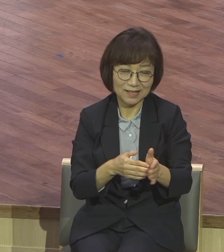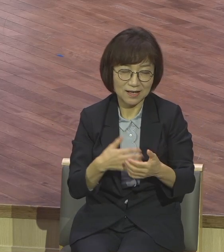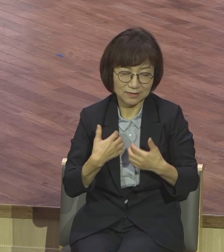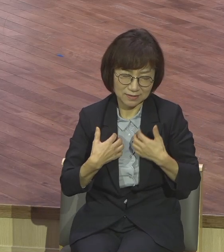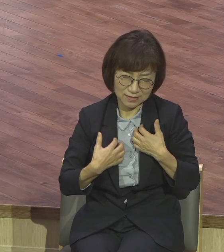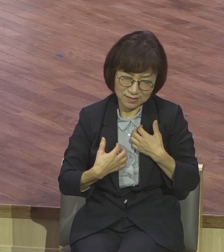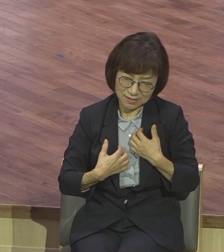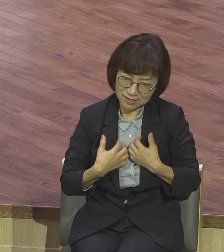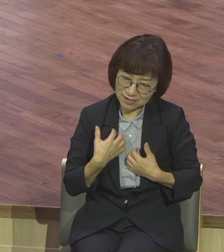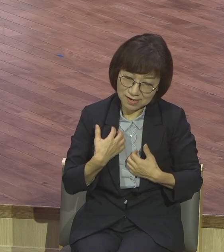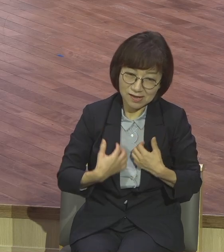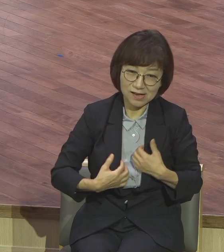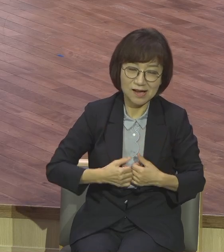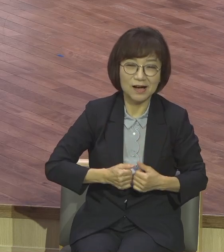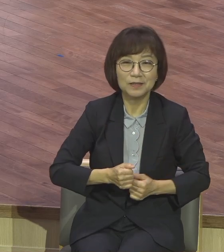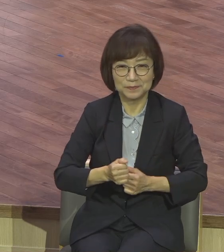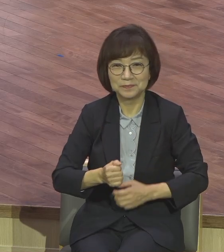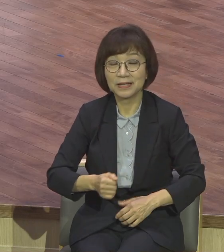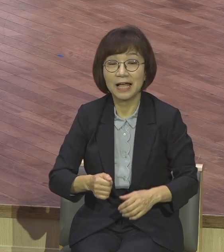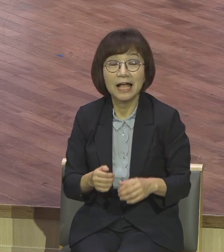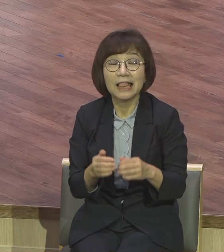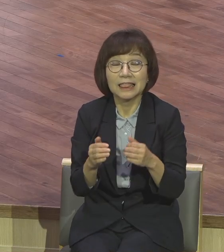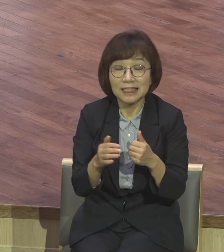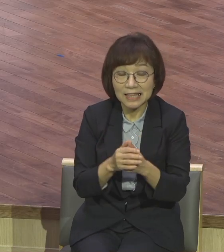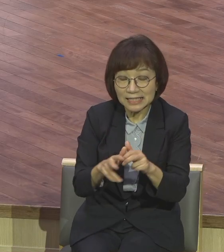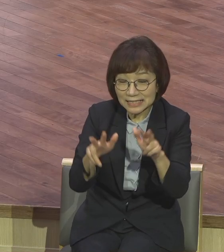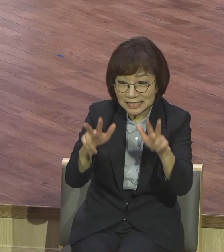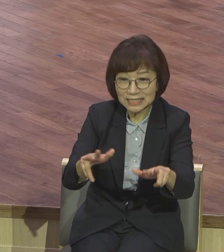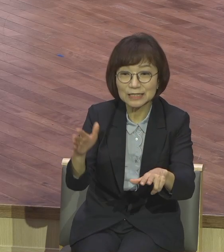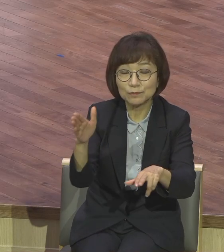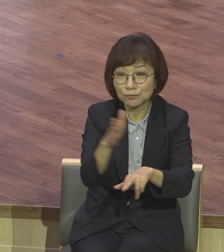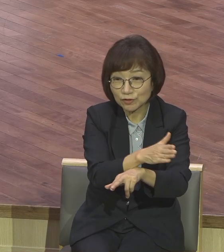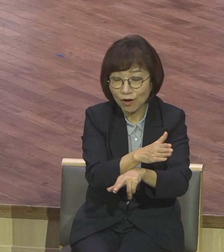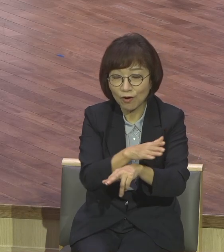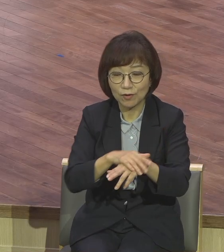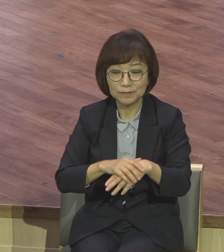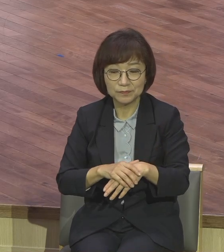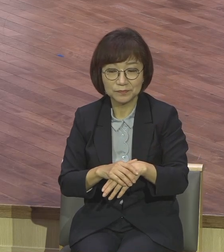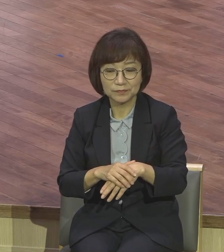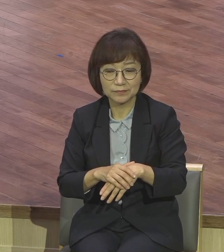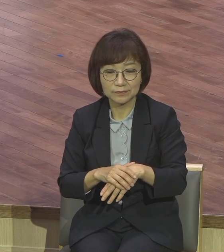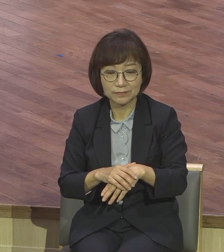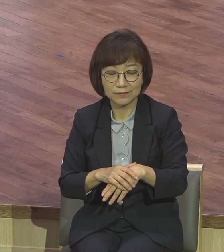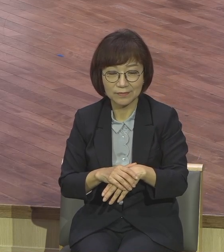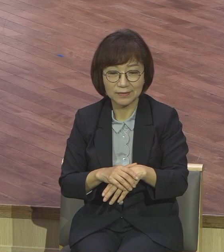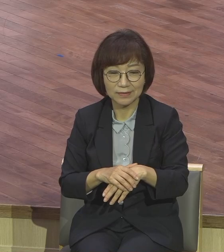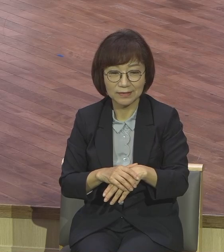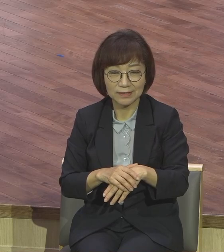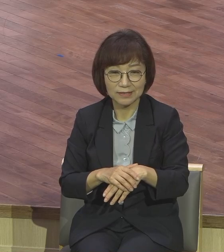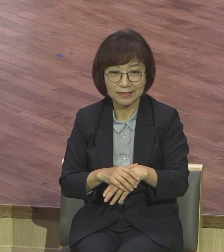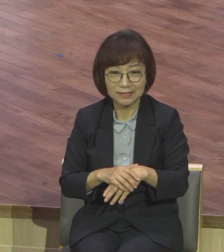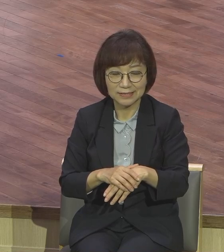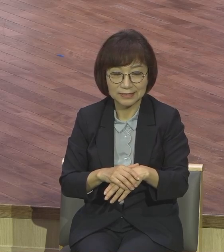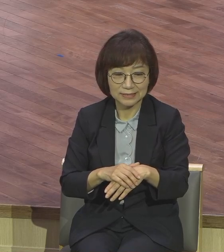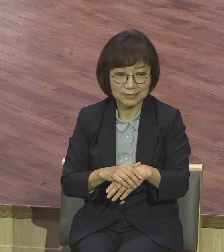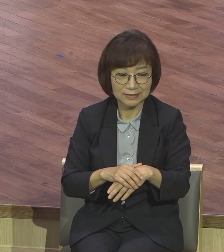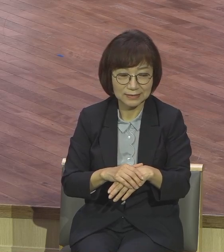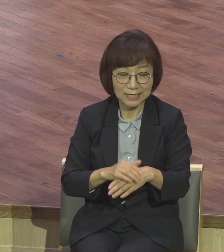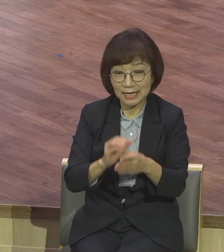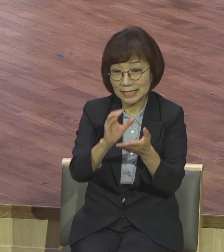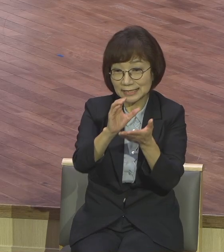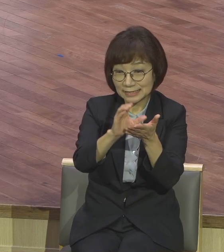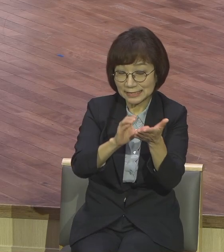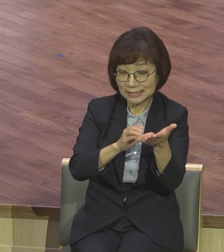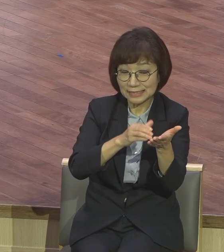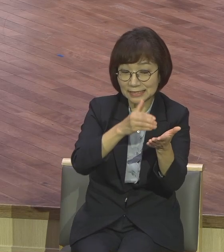누림. 아멘. 그러니까 이제부터는 어떤 삶을 살아야 되는가? 그리스도 예수